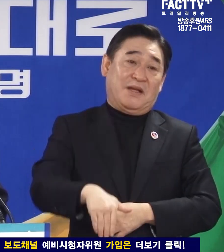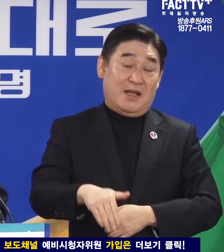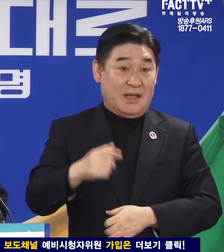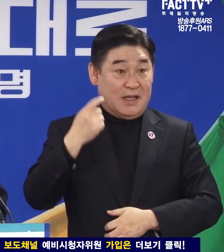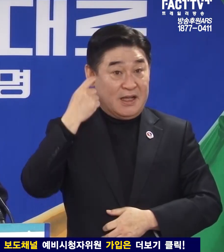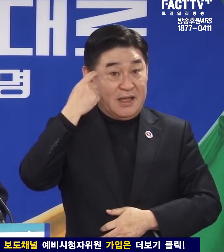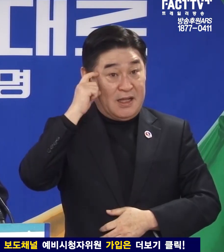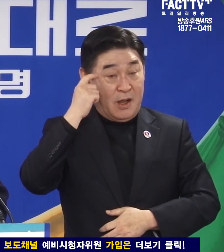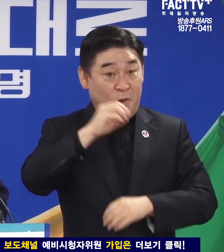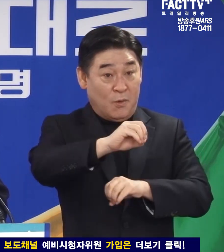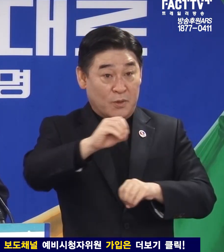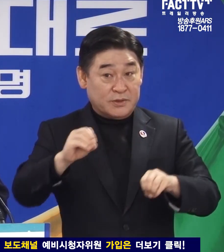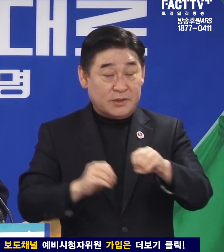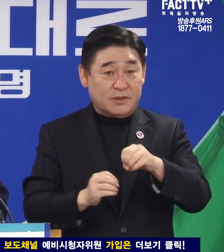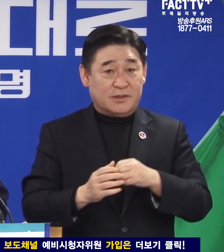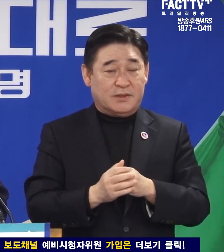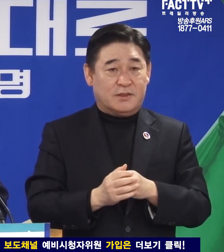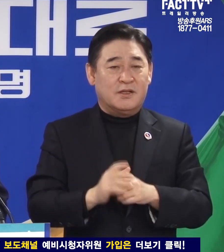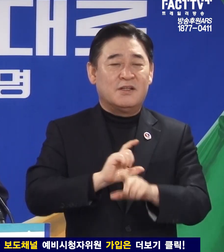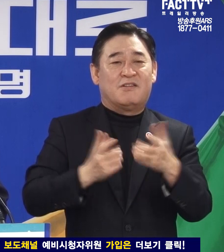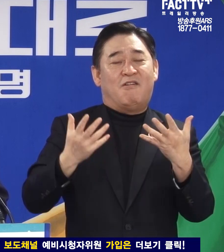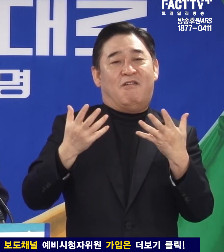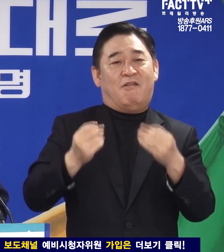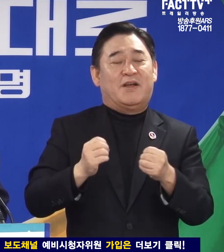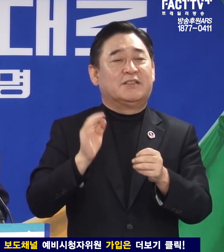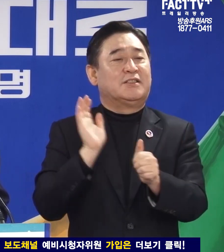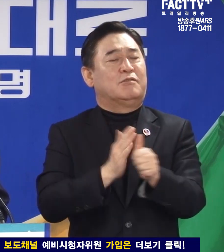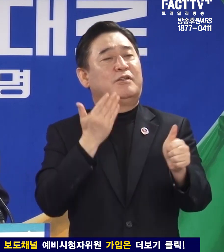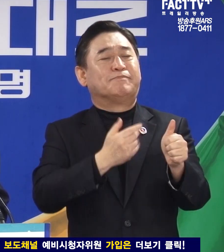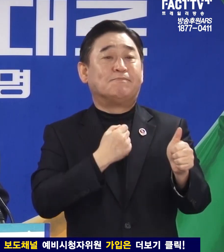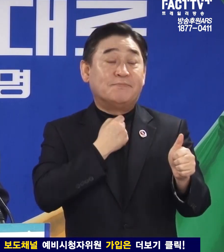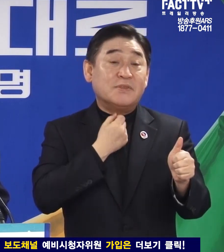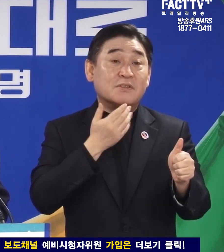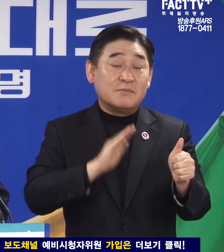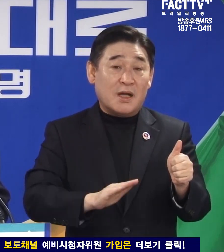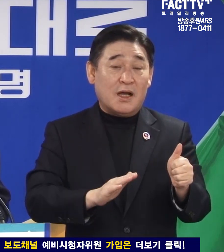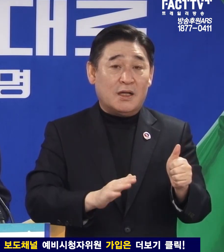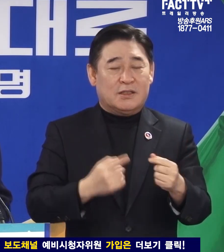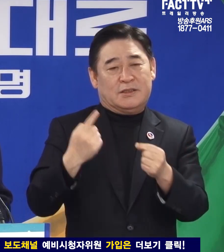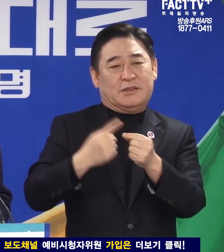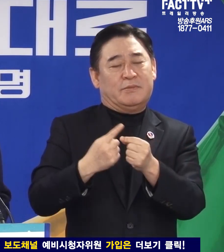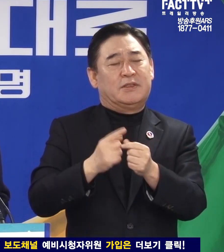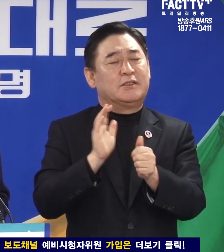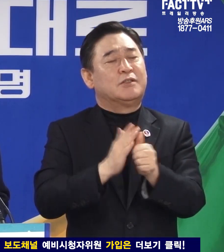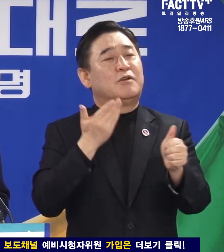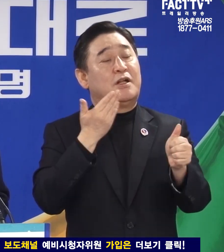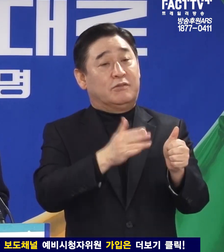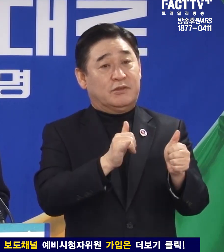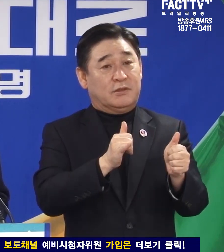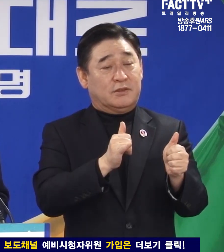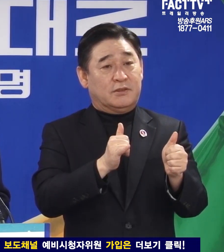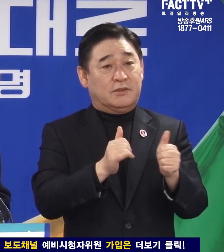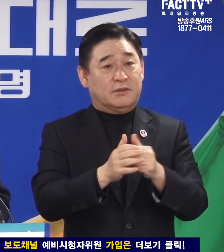보겠습니다. 오히려 더 많은 지원을 하고 싶었지만 이렇게라도 1단계 지원을 하려고 하는